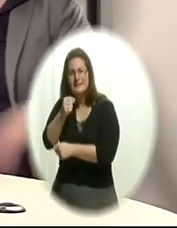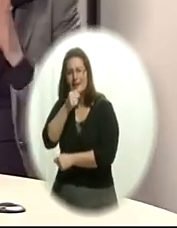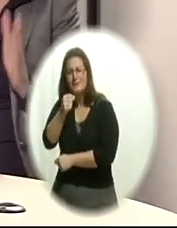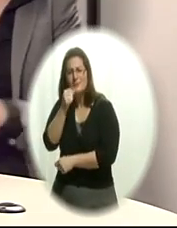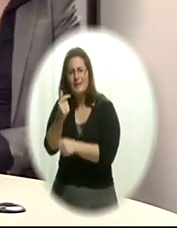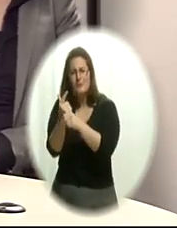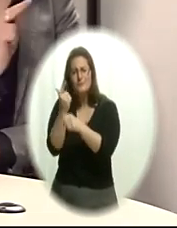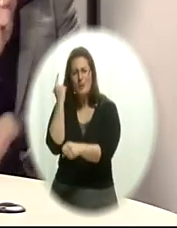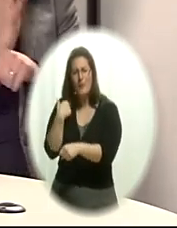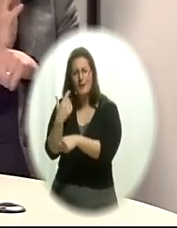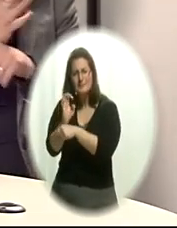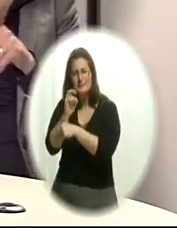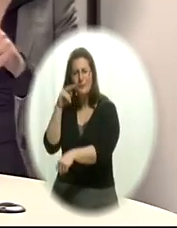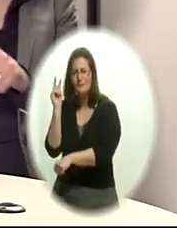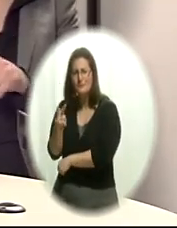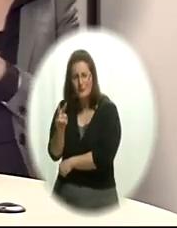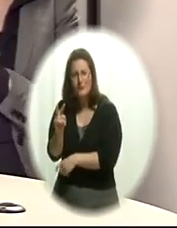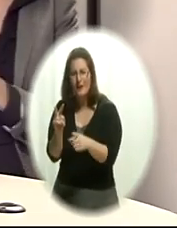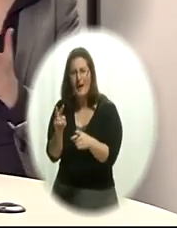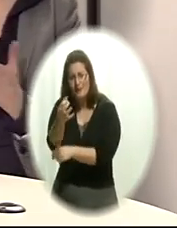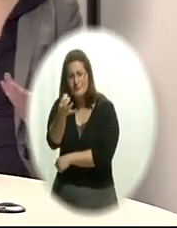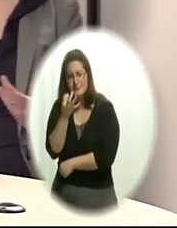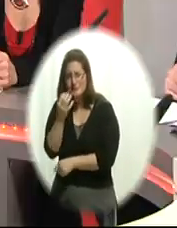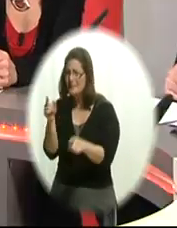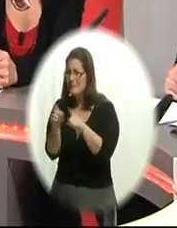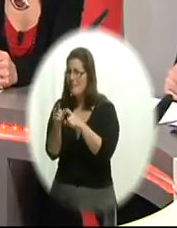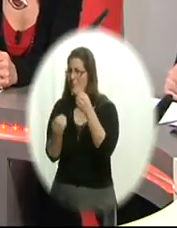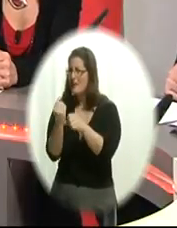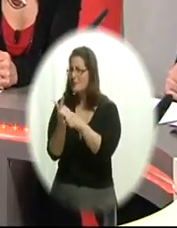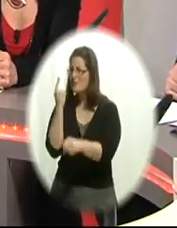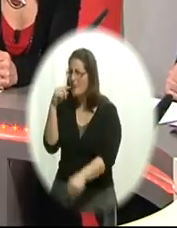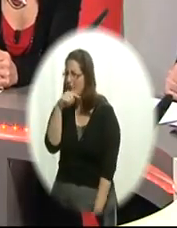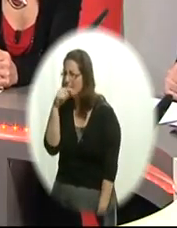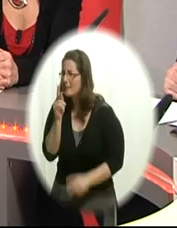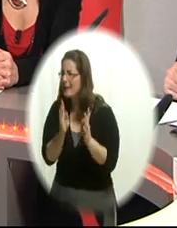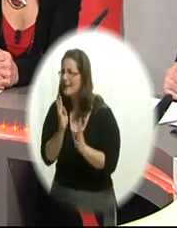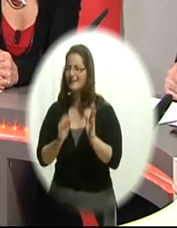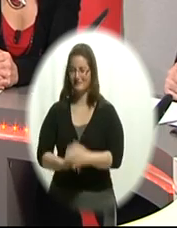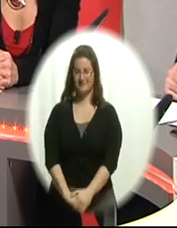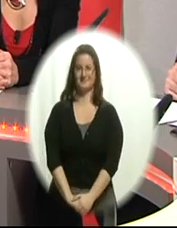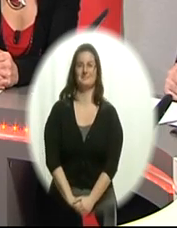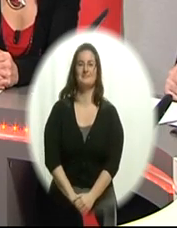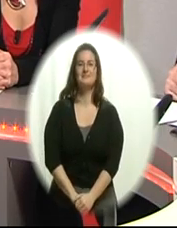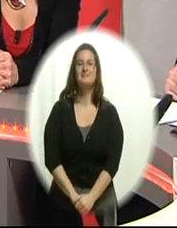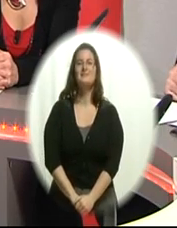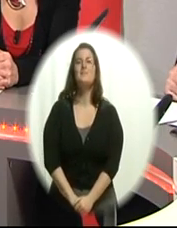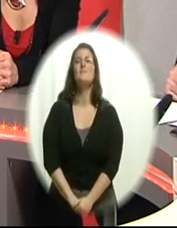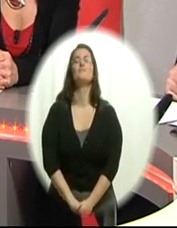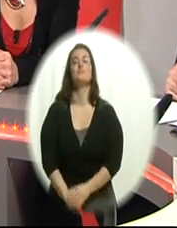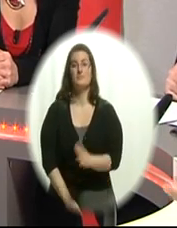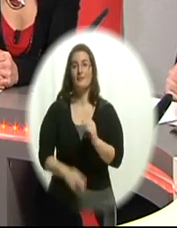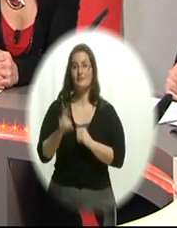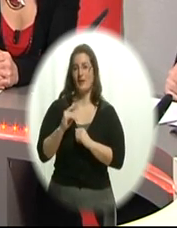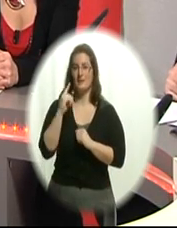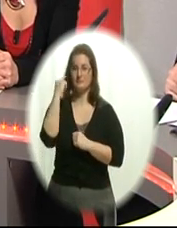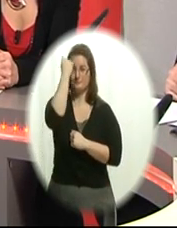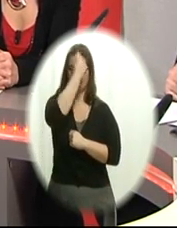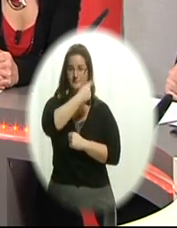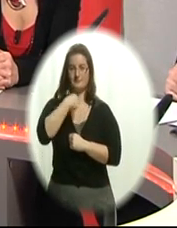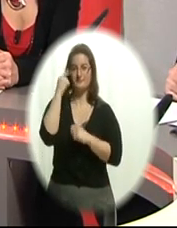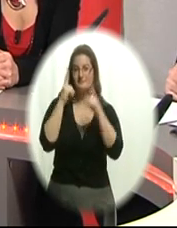2 ans. Donc si vous me dites le contraire, c'est que vous m'avez menti à un moment. Non, j'ai fait simple. Bon, non, effectivement, le visage, c'est vraiment